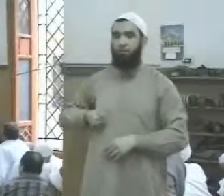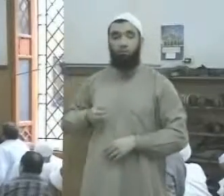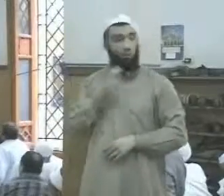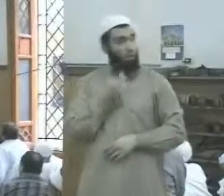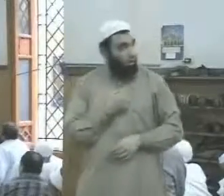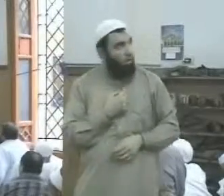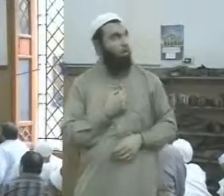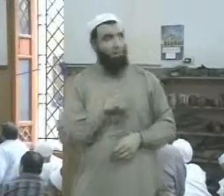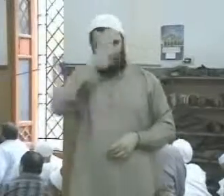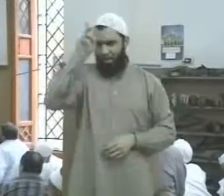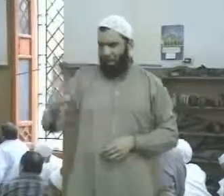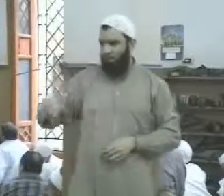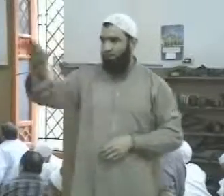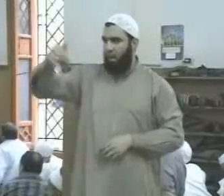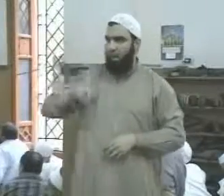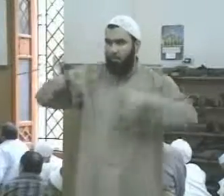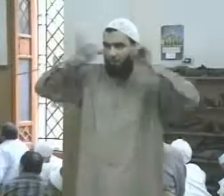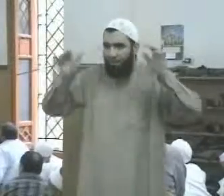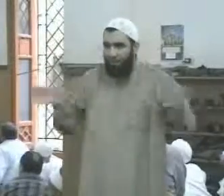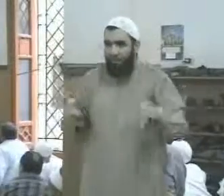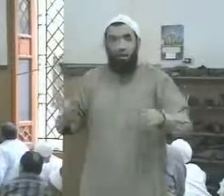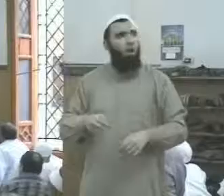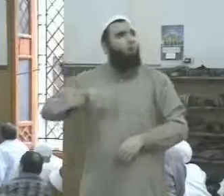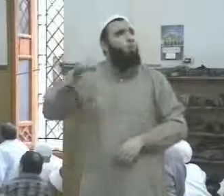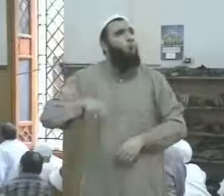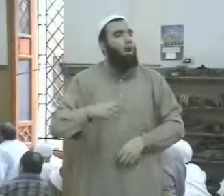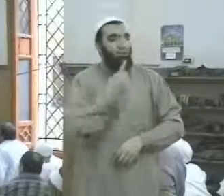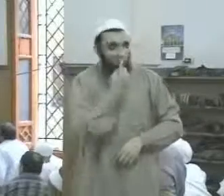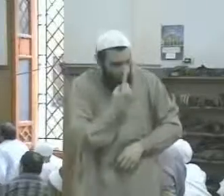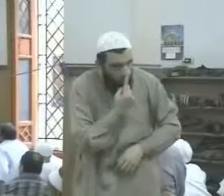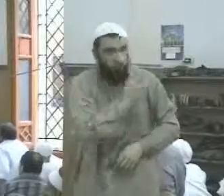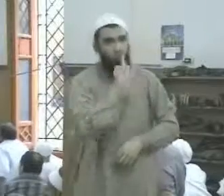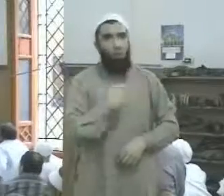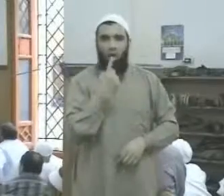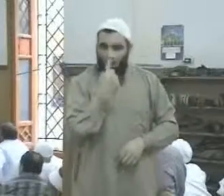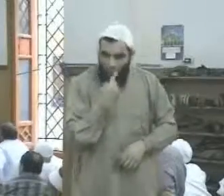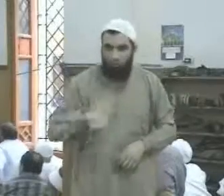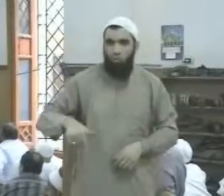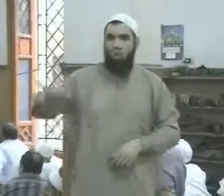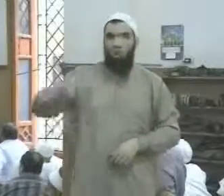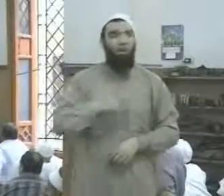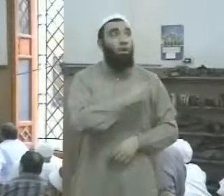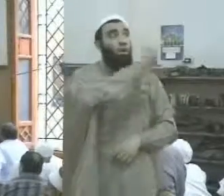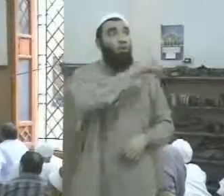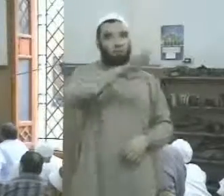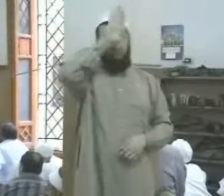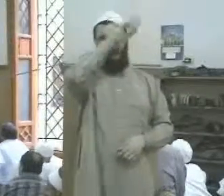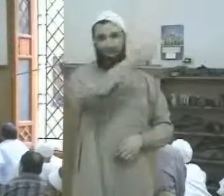وقت ما تحب. قال فورا سمعا وطاعا، طلبات امير المؤمنين اوان.